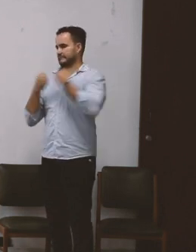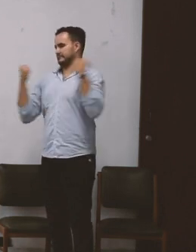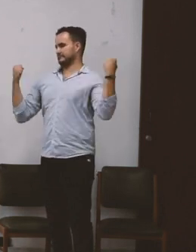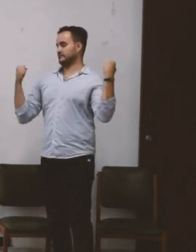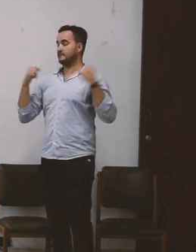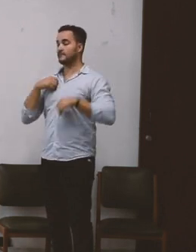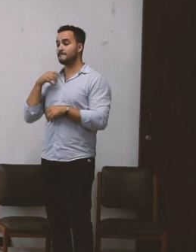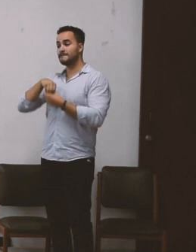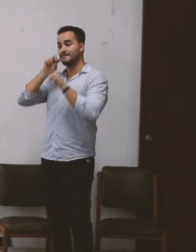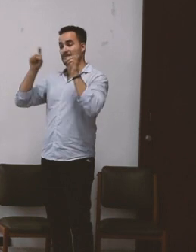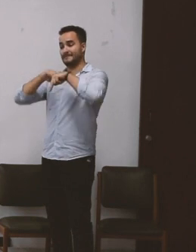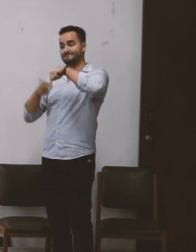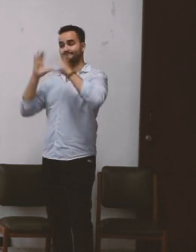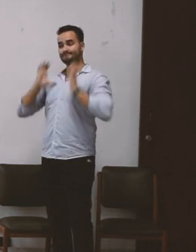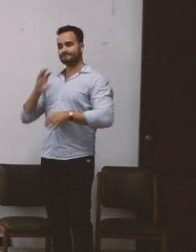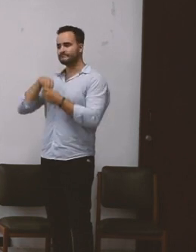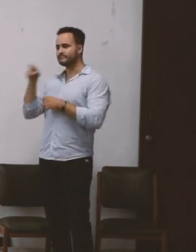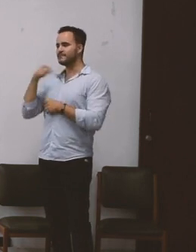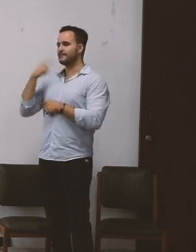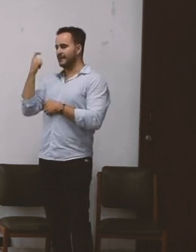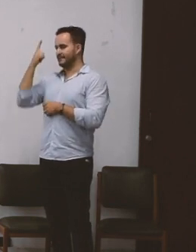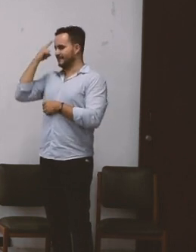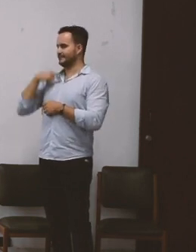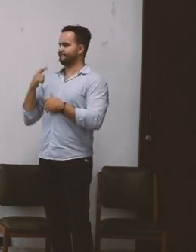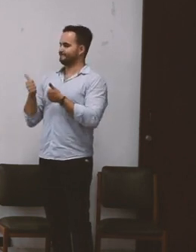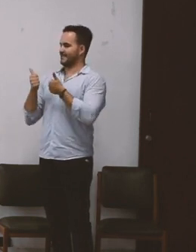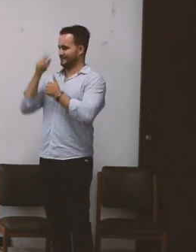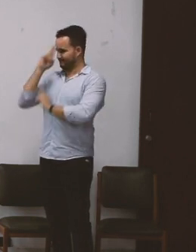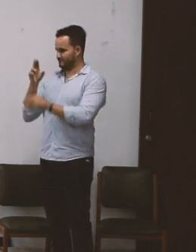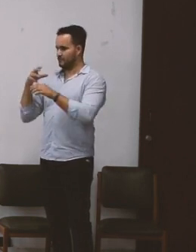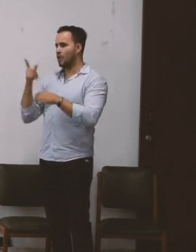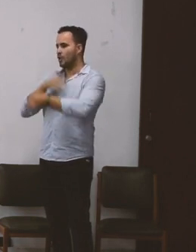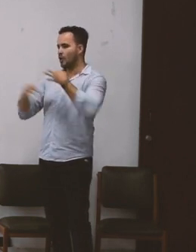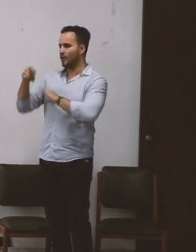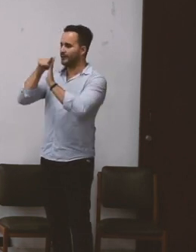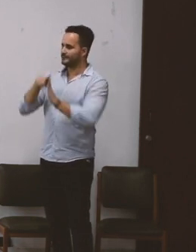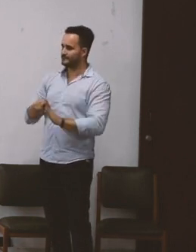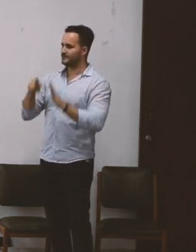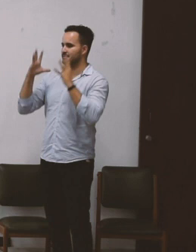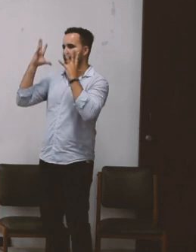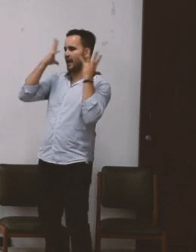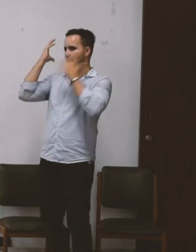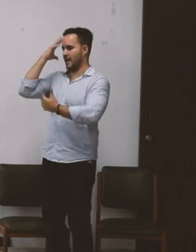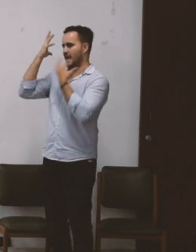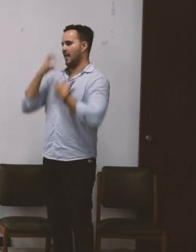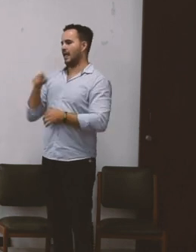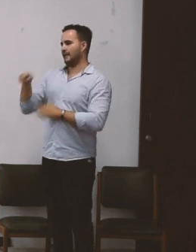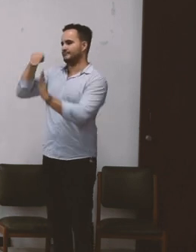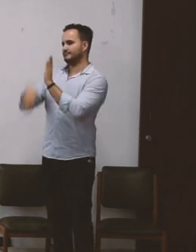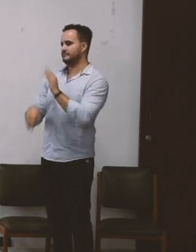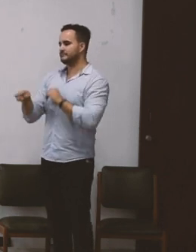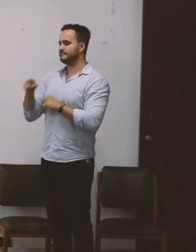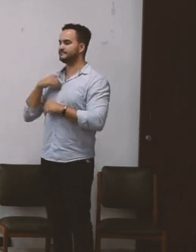la discapacidad en términos de falta, degeneración, deficiencia y tragedia. La vuelve foco de acusaciones, injurias